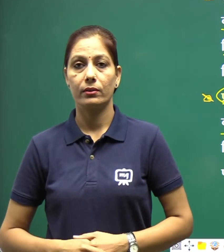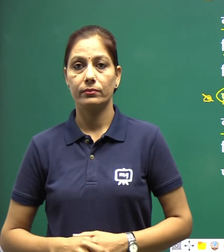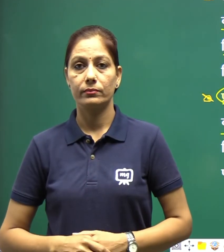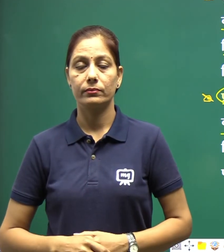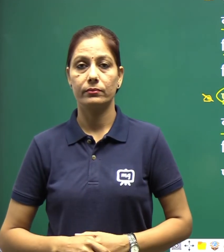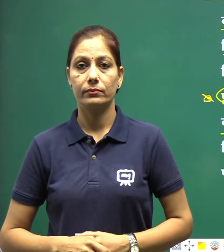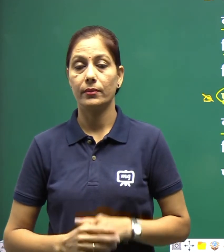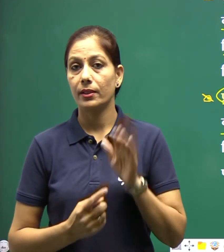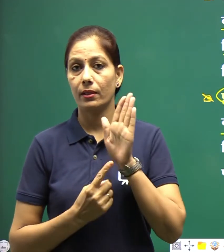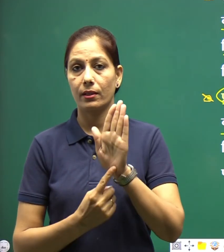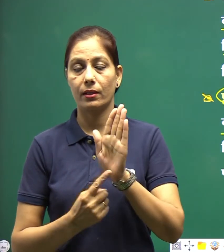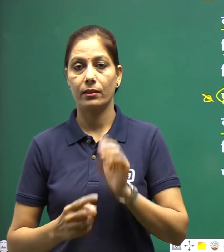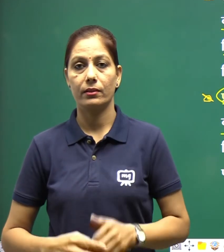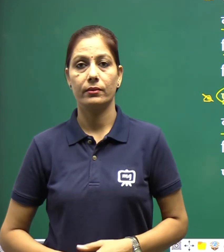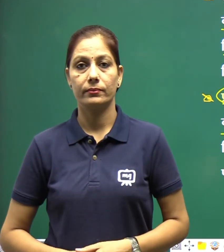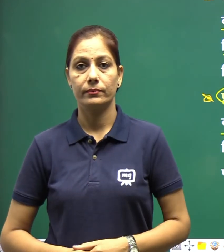प्रकट किया है,